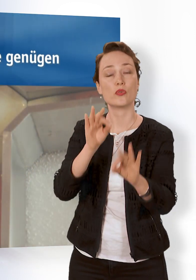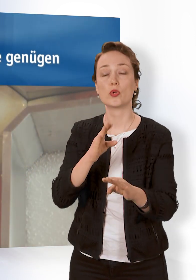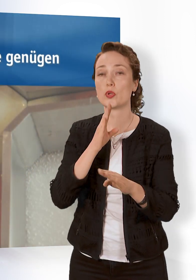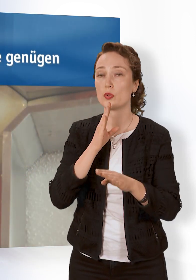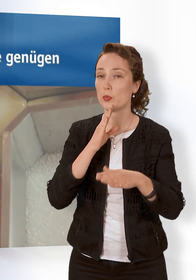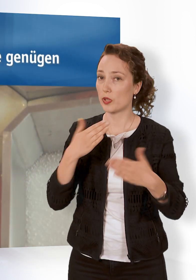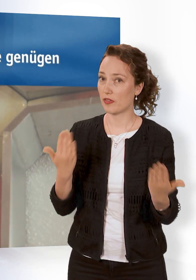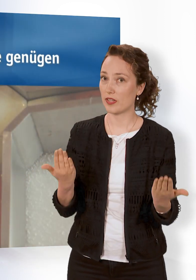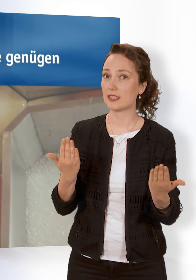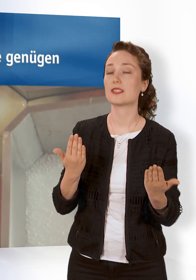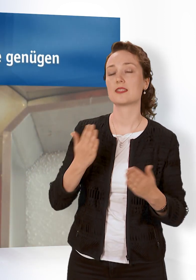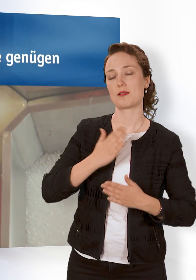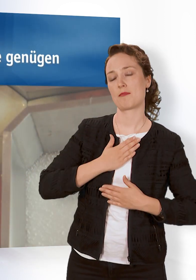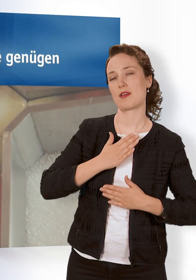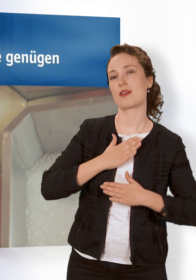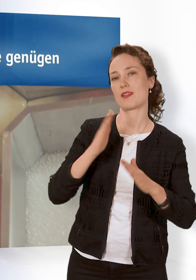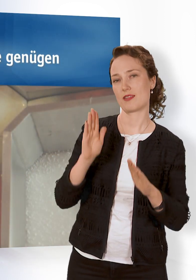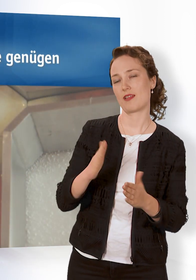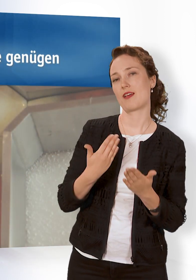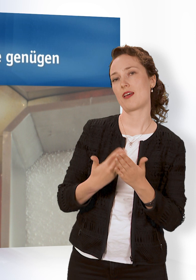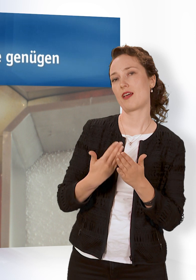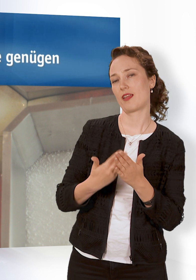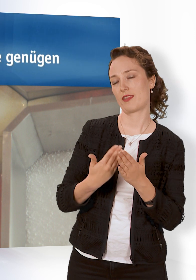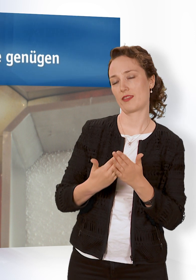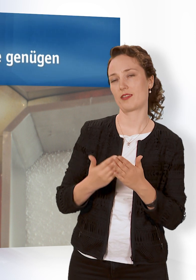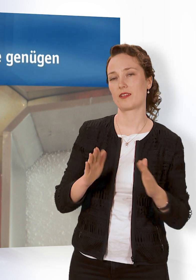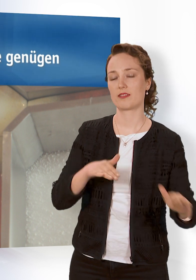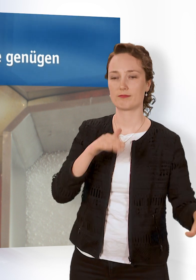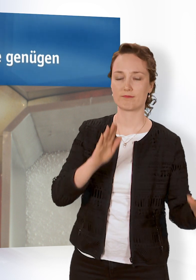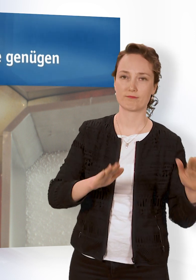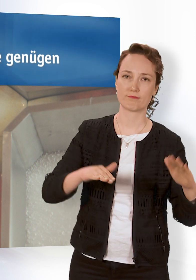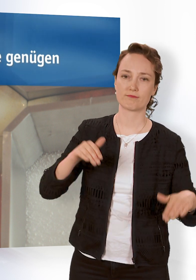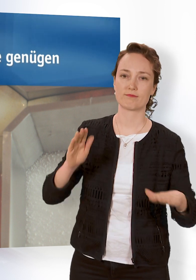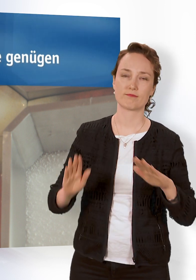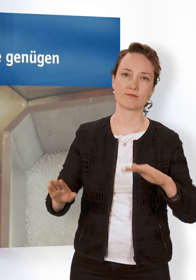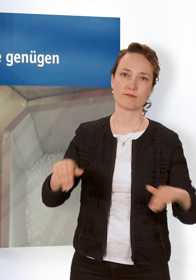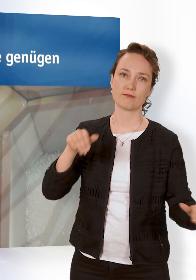genügen. Lass dir an mir, an meiner Gnade genügen.